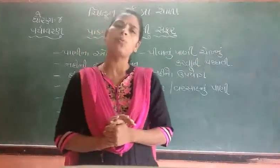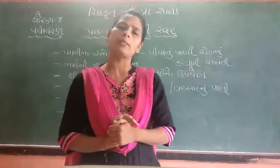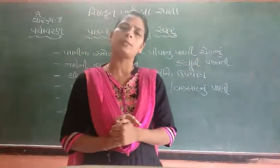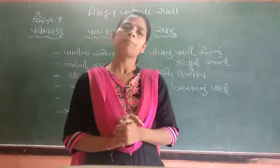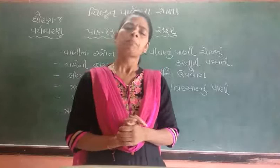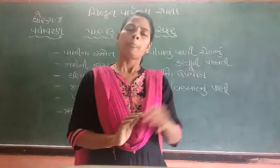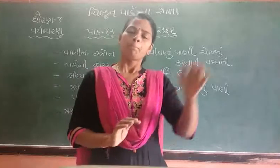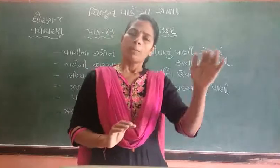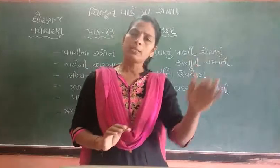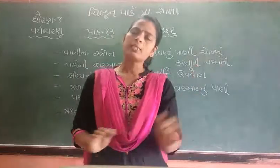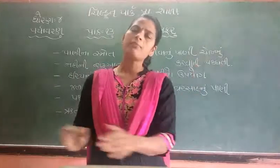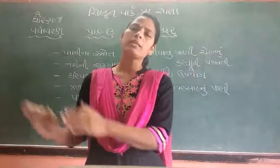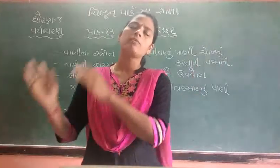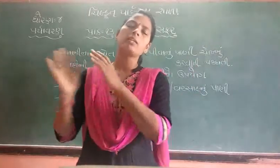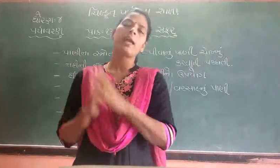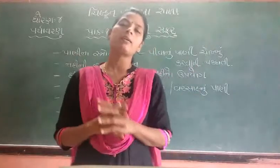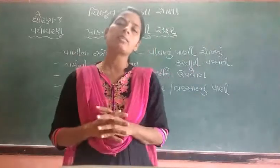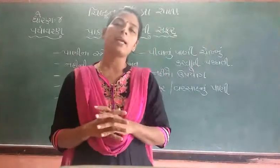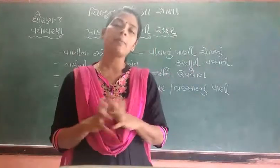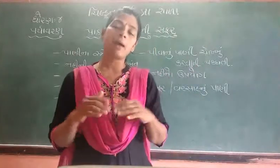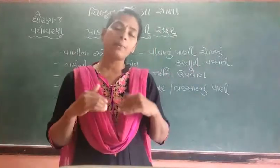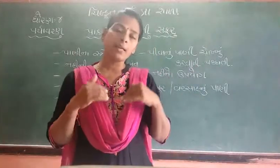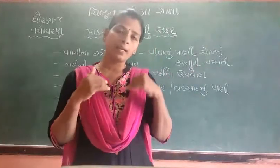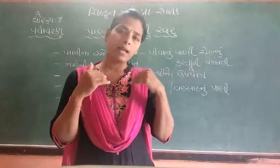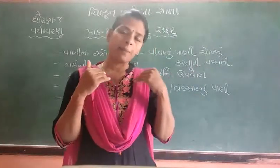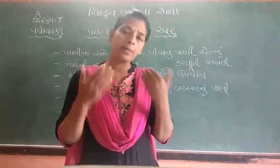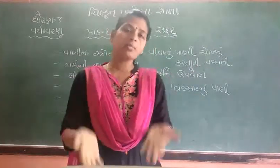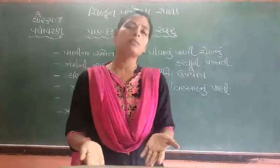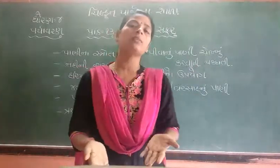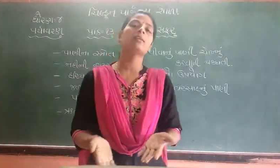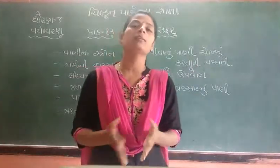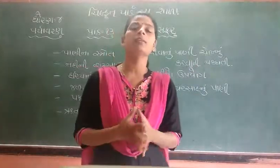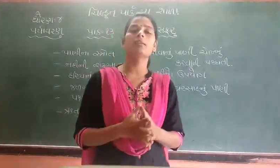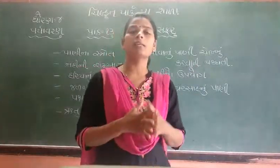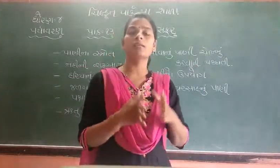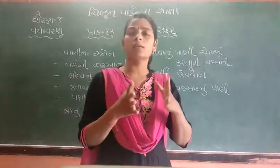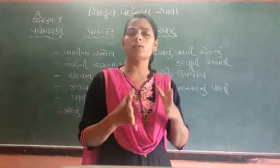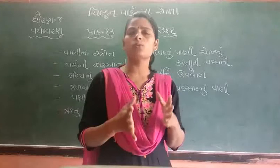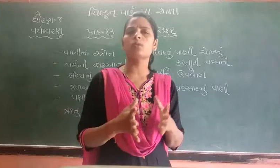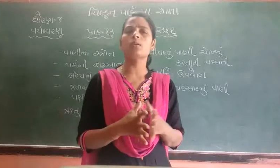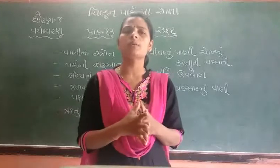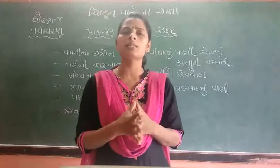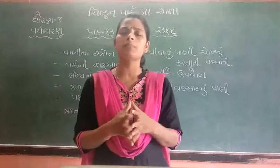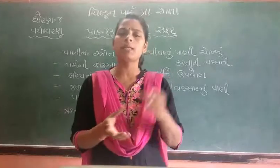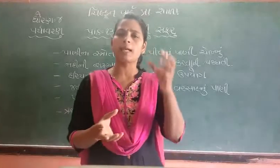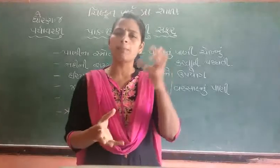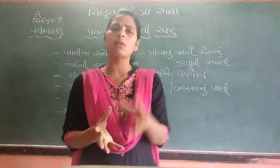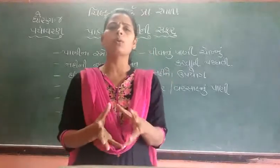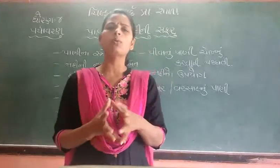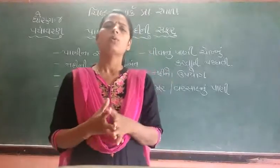છે. પછી જેમ વહેતી વહેતી આગળ જાય એમ આપણે જ નદીને ગંદી કરી છે, એની અંદર કચરો ઠલવીએ છીએ, બીજા કેમિકલો,